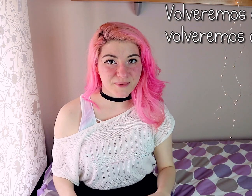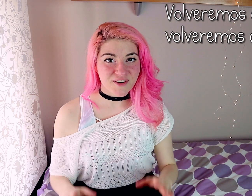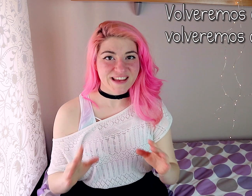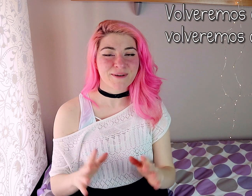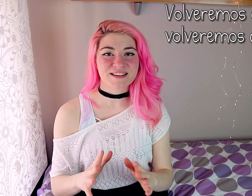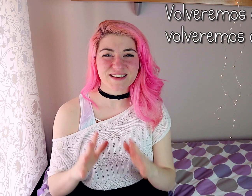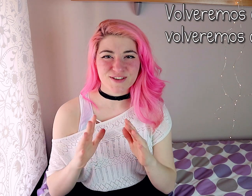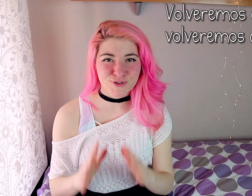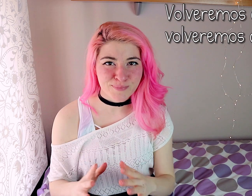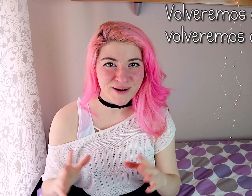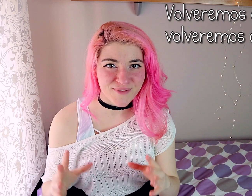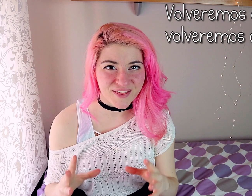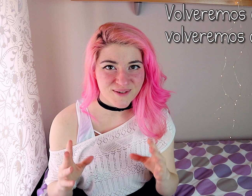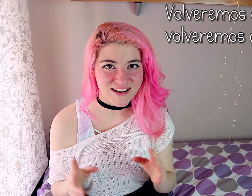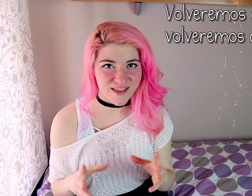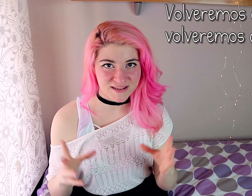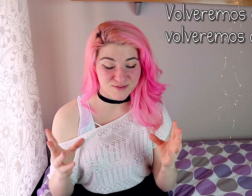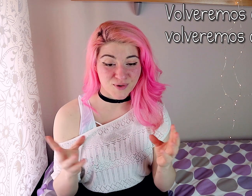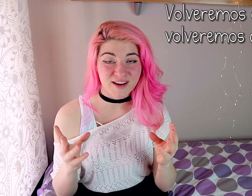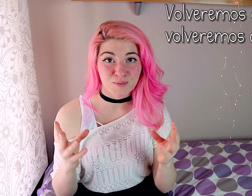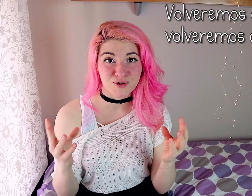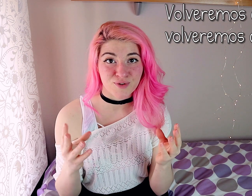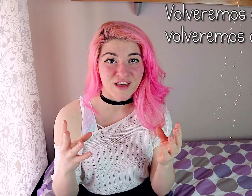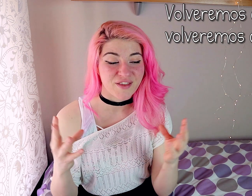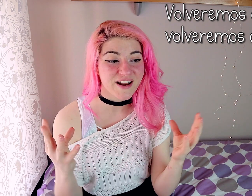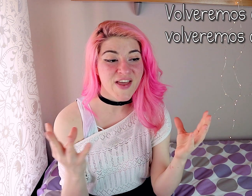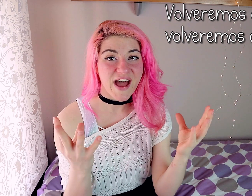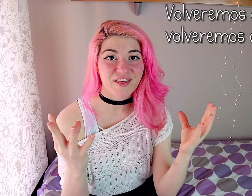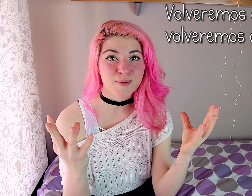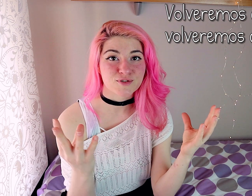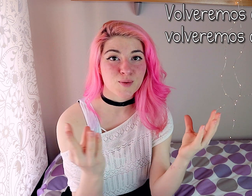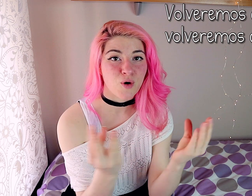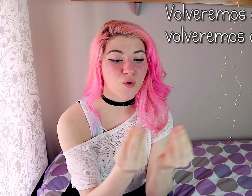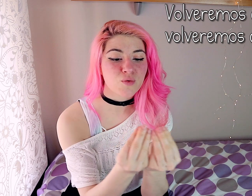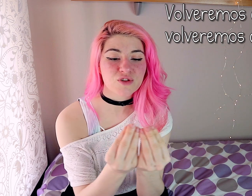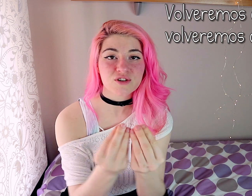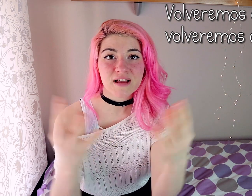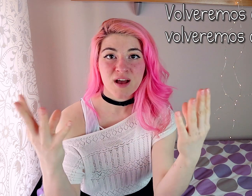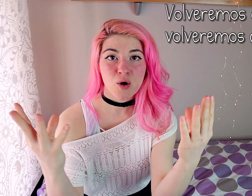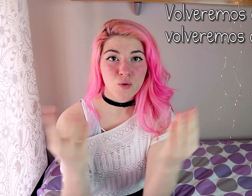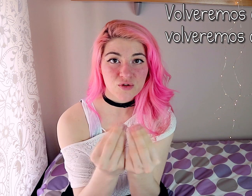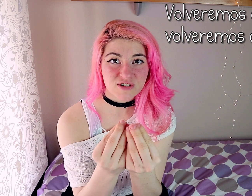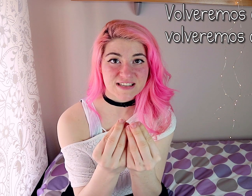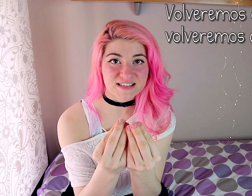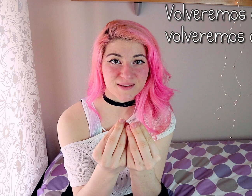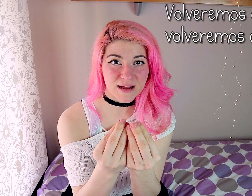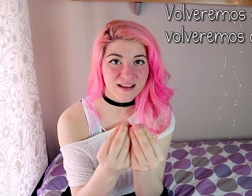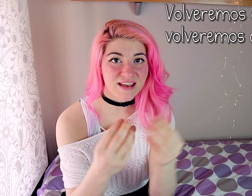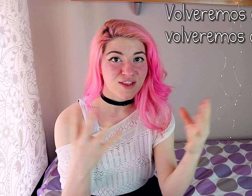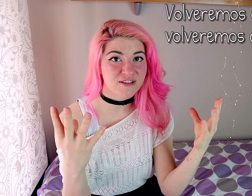estribillo, que ya veréis que es súper fácil, ¿vale? Y además es muy chulo de hacer. Hacemos como juntos. Juntos es así, ¿vale? Entonces